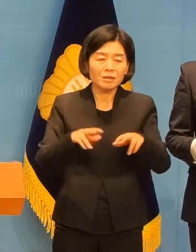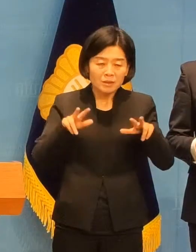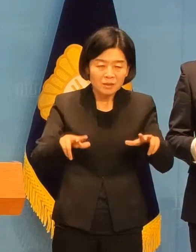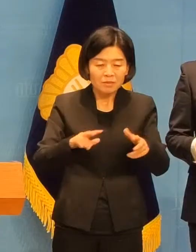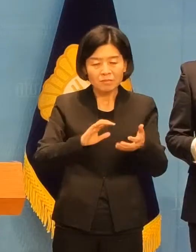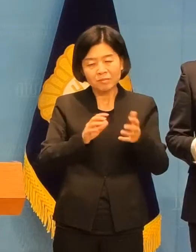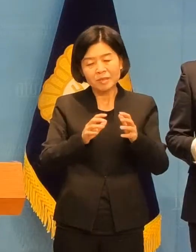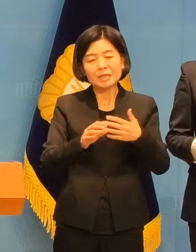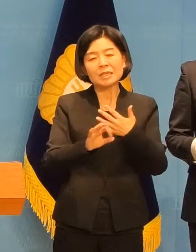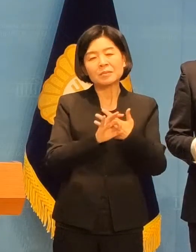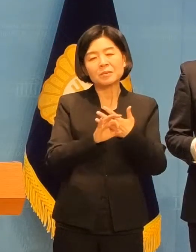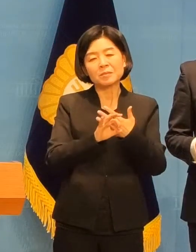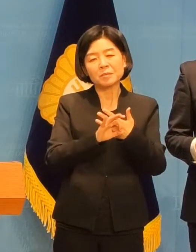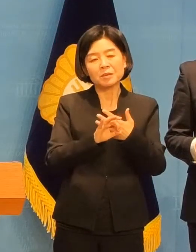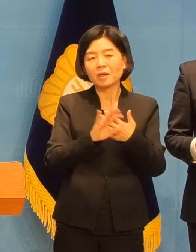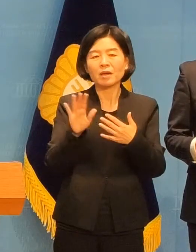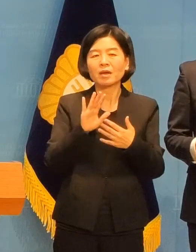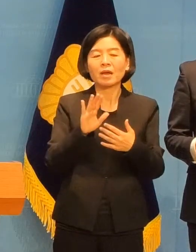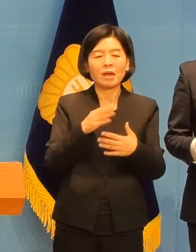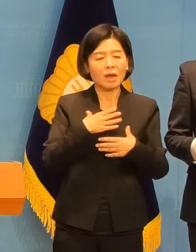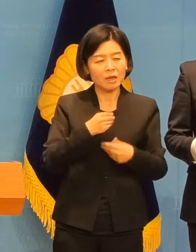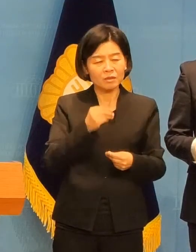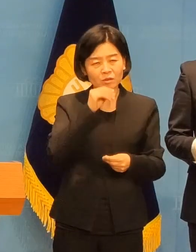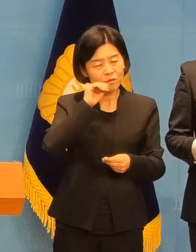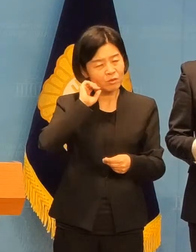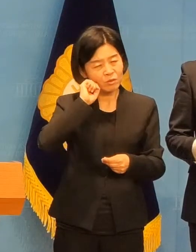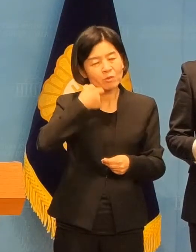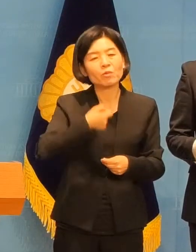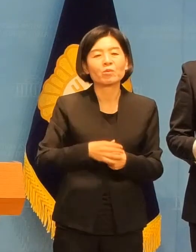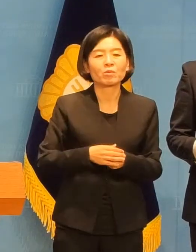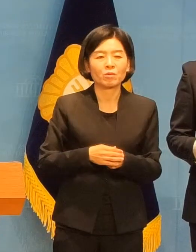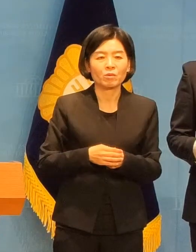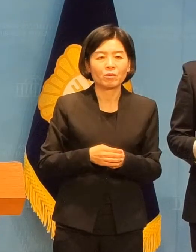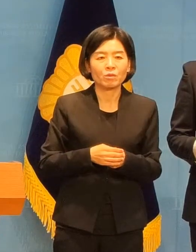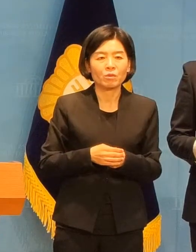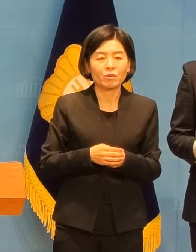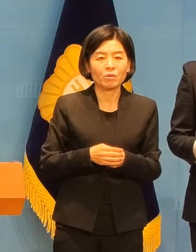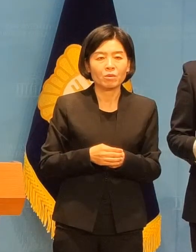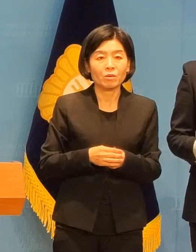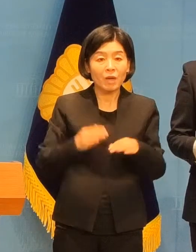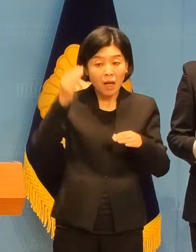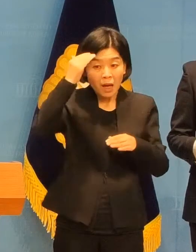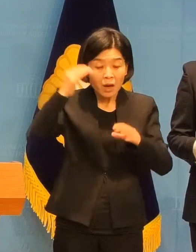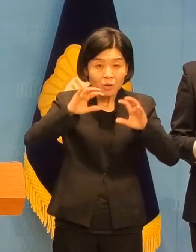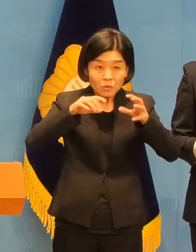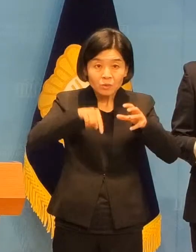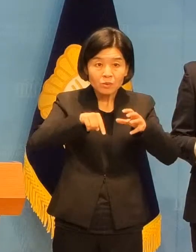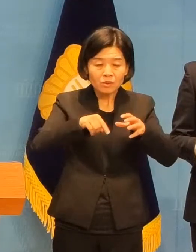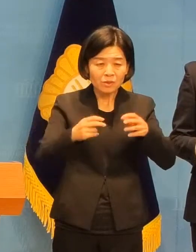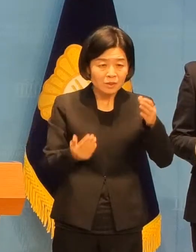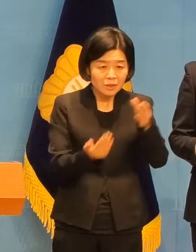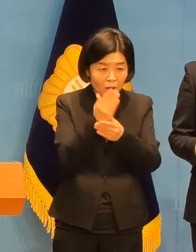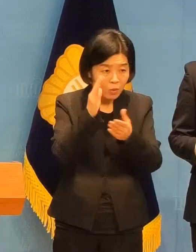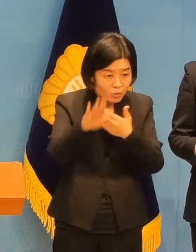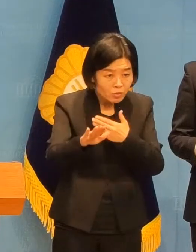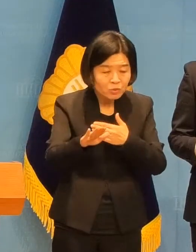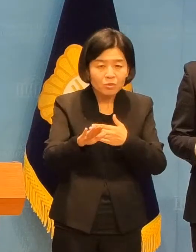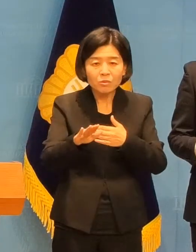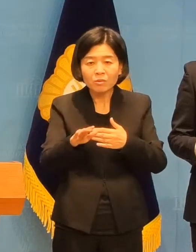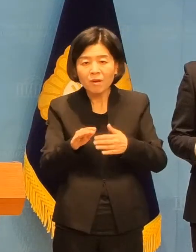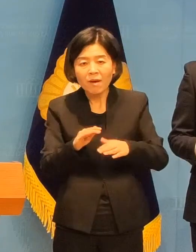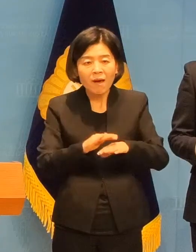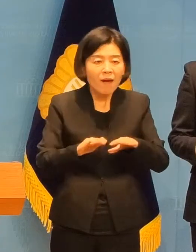더 이상 안전을 지킬 수 없다는 결론이었습니다. 우리나라도 이제는 사고 뒤에 후속 대책을